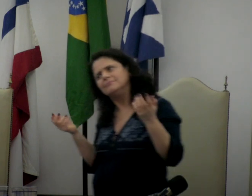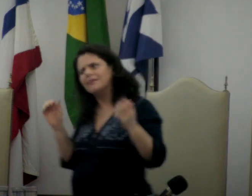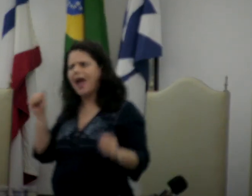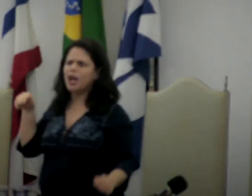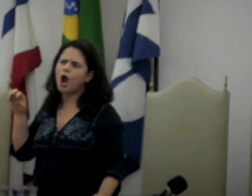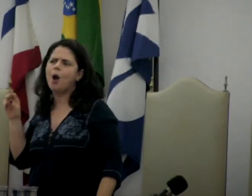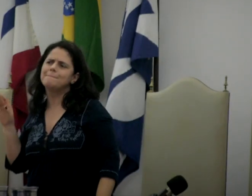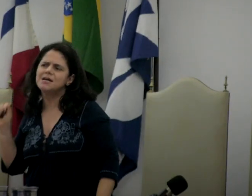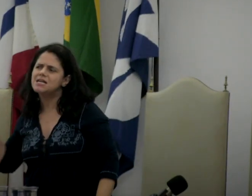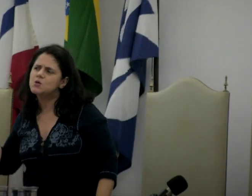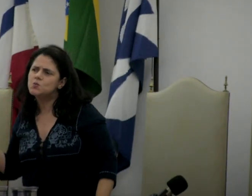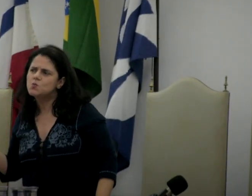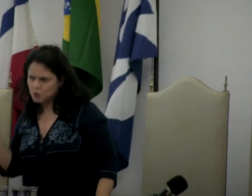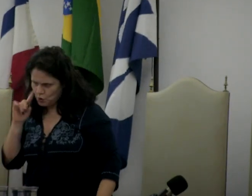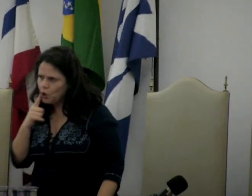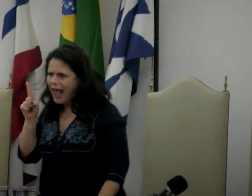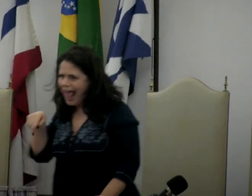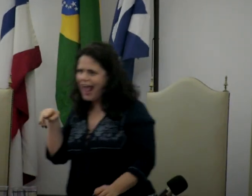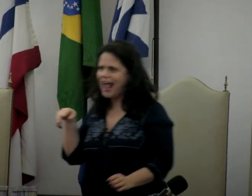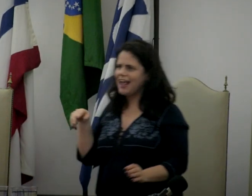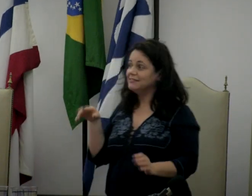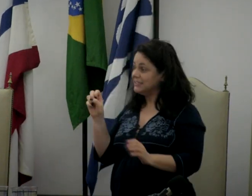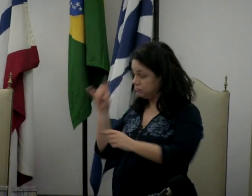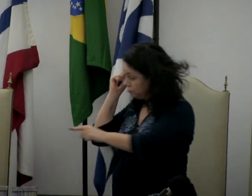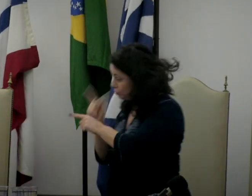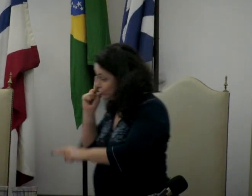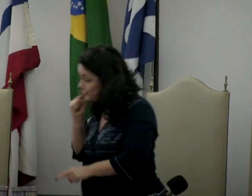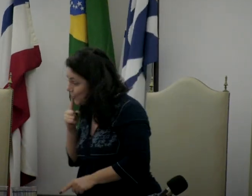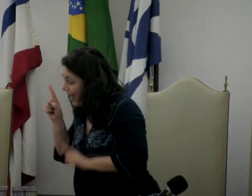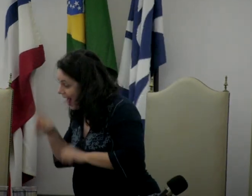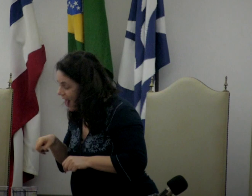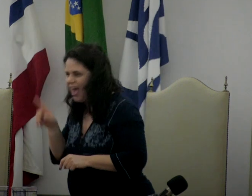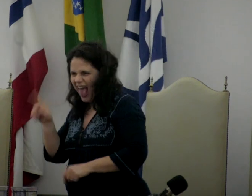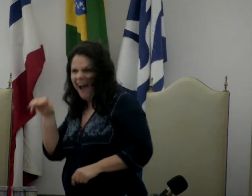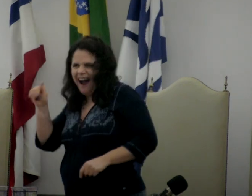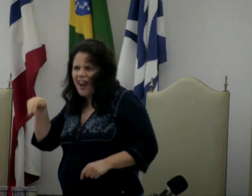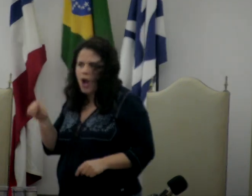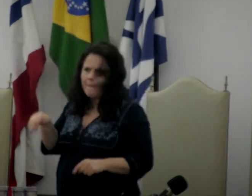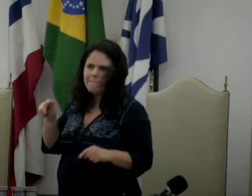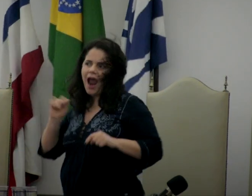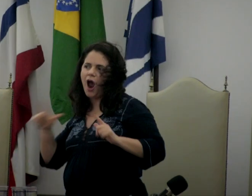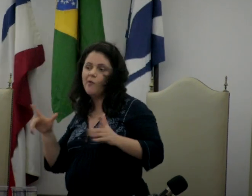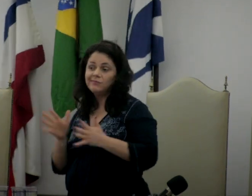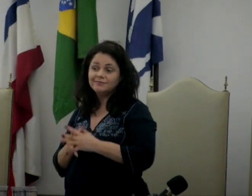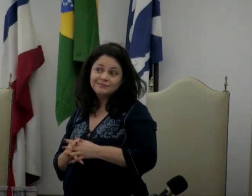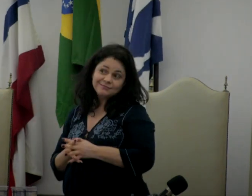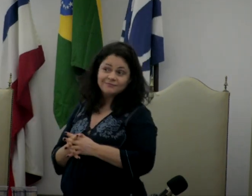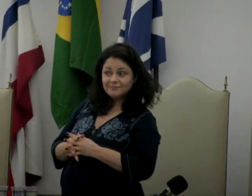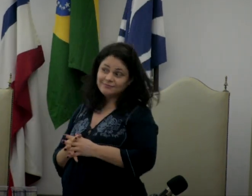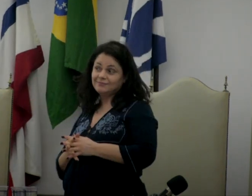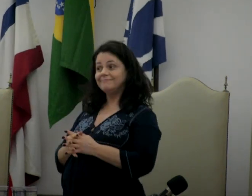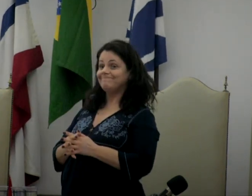Parece que ele era normal. Como assim, anormal? O surdo é uma pessoa anormal? Se descobre que é surdo, significa que é